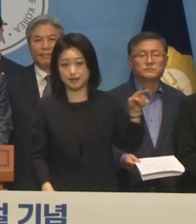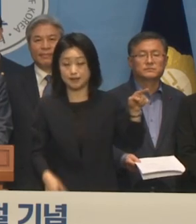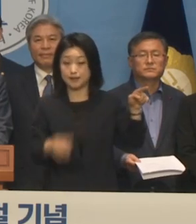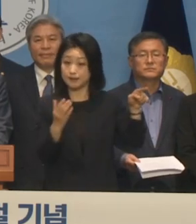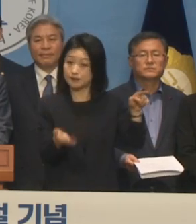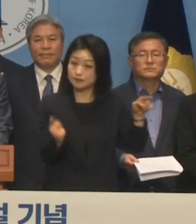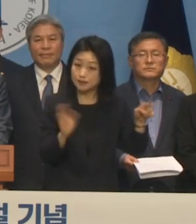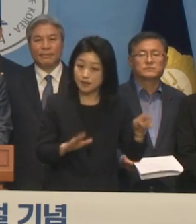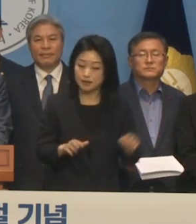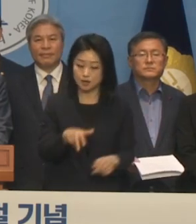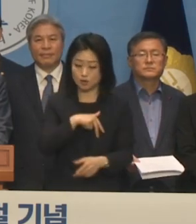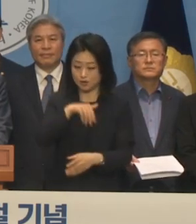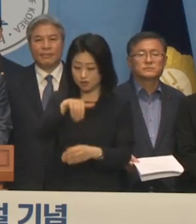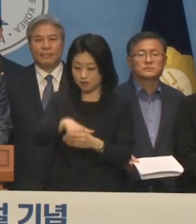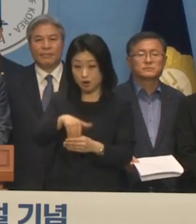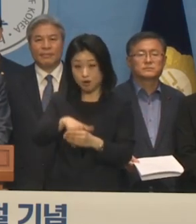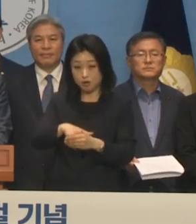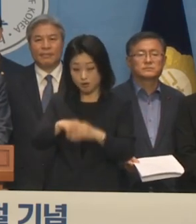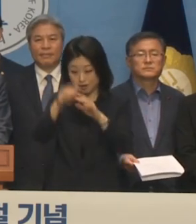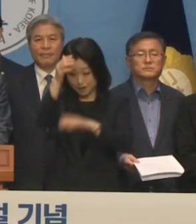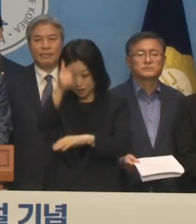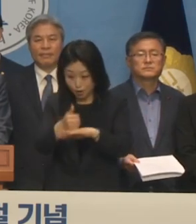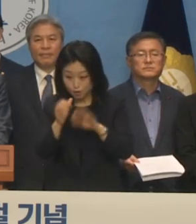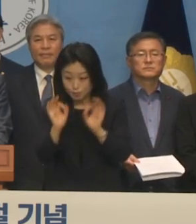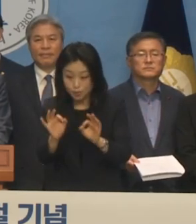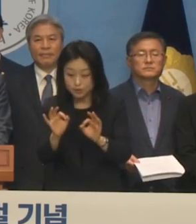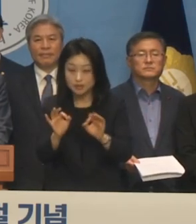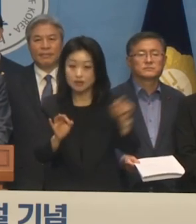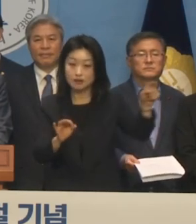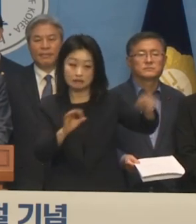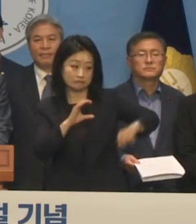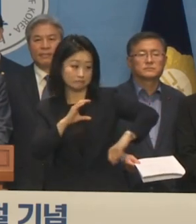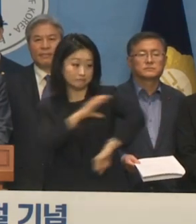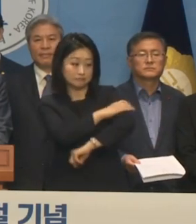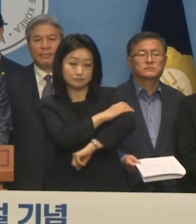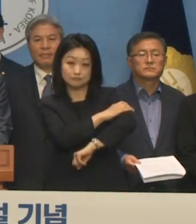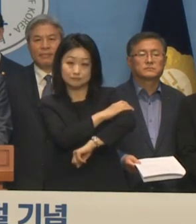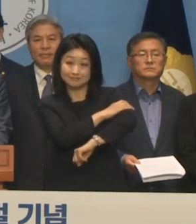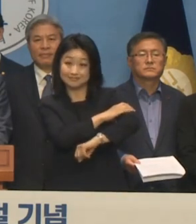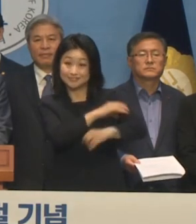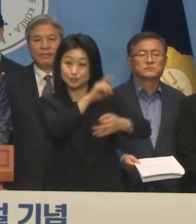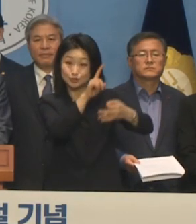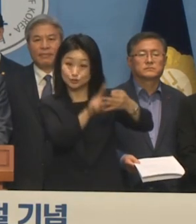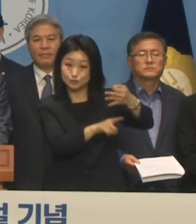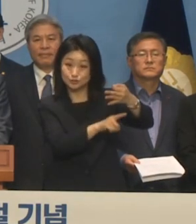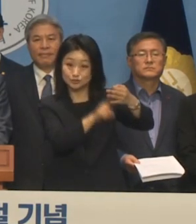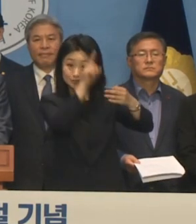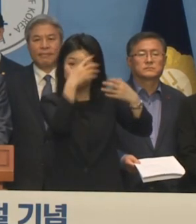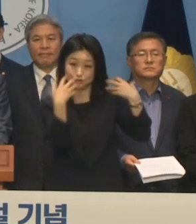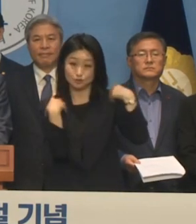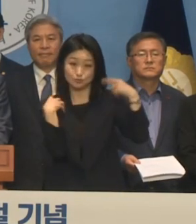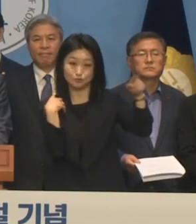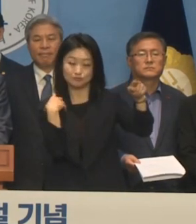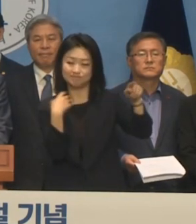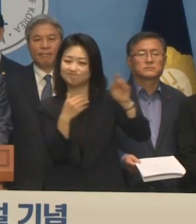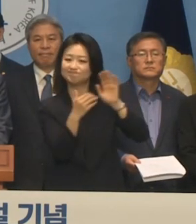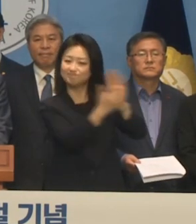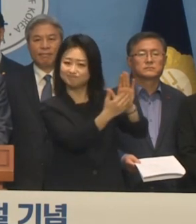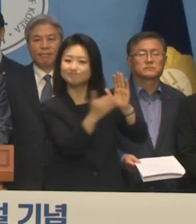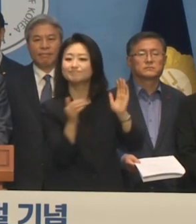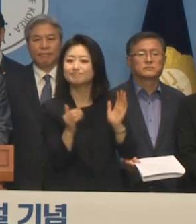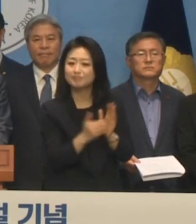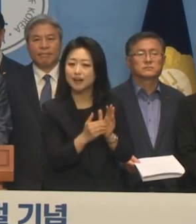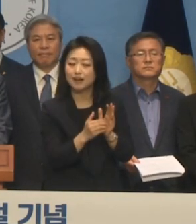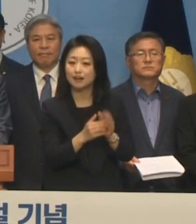하지만 이번 총선 민심은 시대를 거슬러 폭주하는 윤석 열차를 막아세웠습니다. 그간